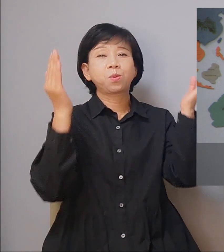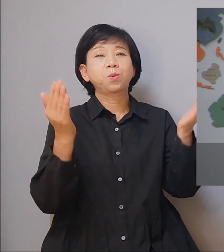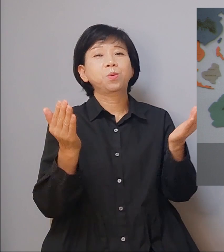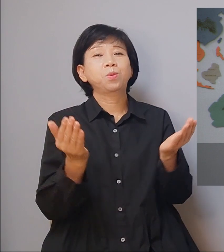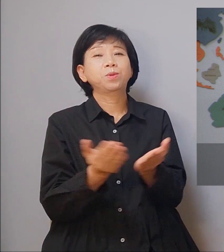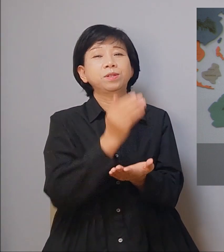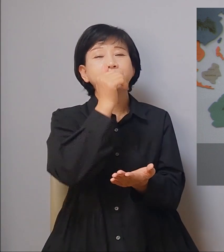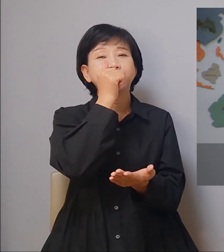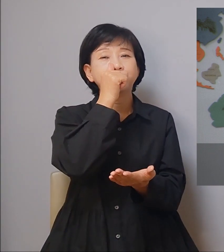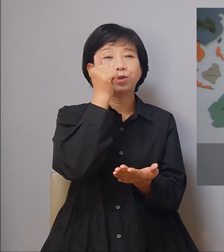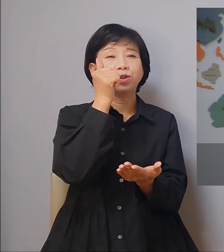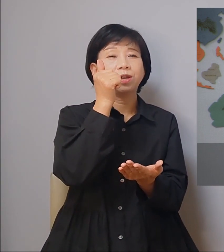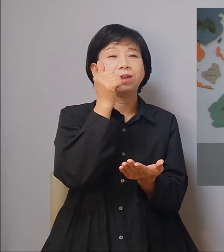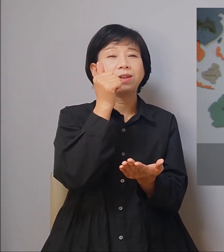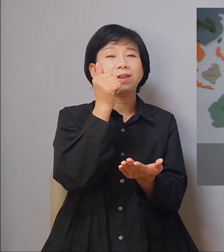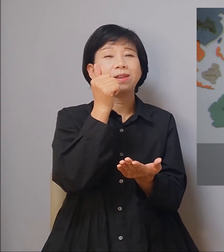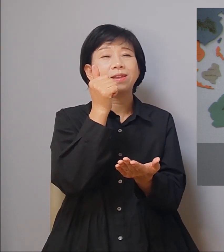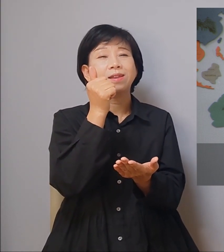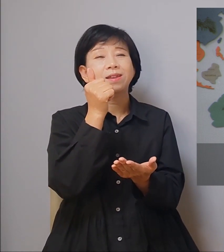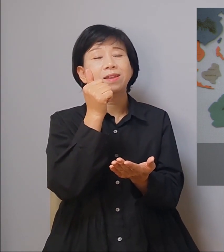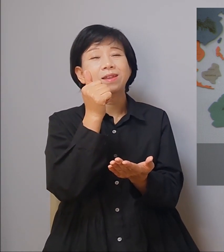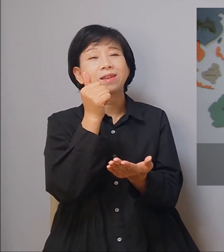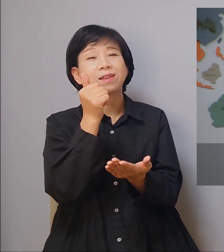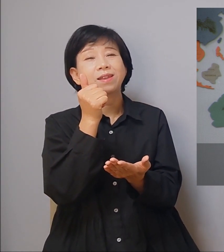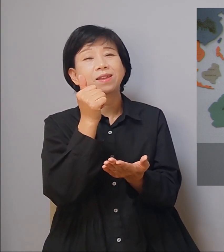내 모든 죄